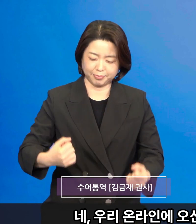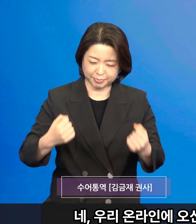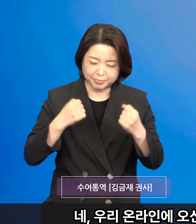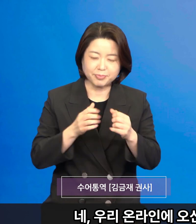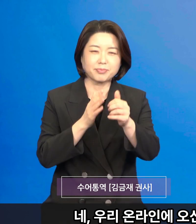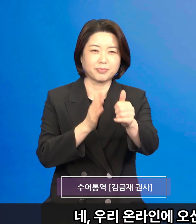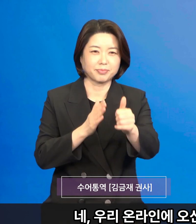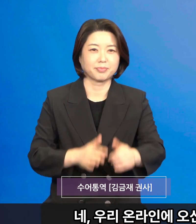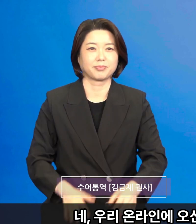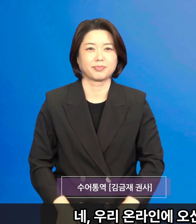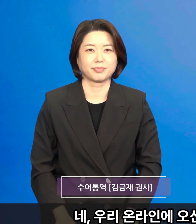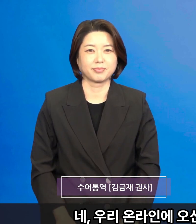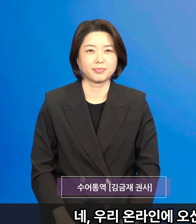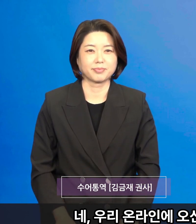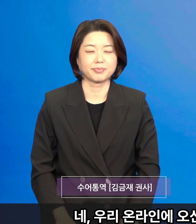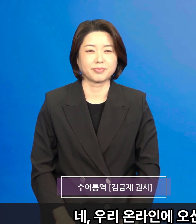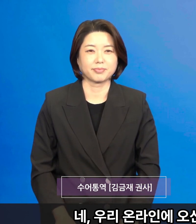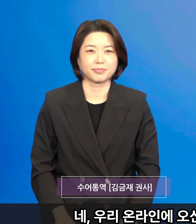축복합니다.